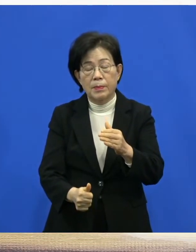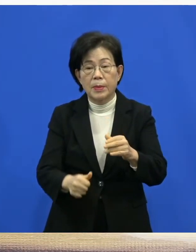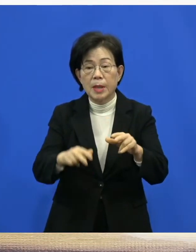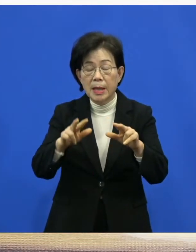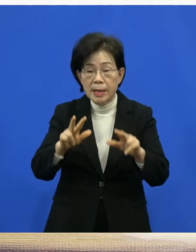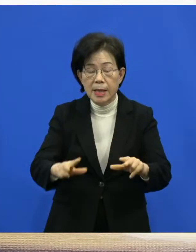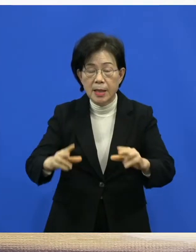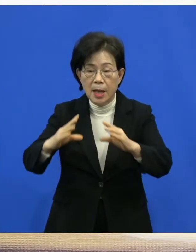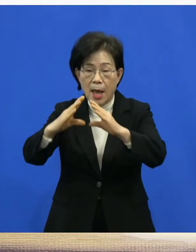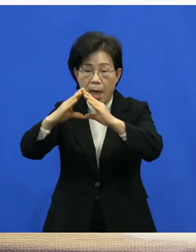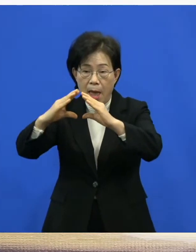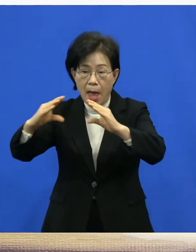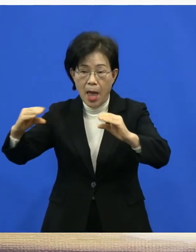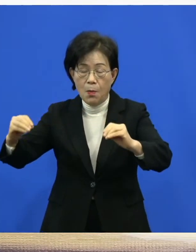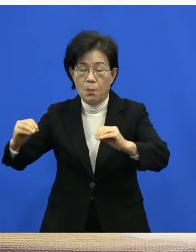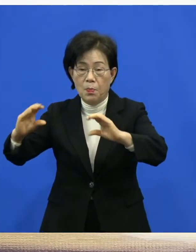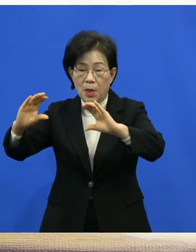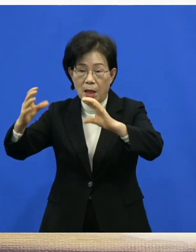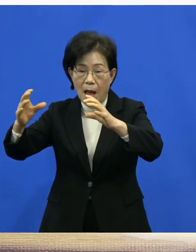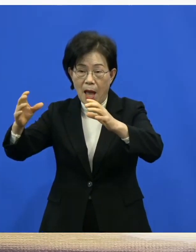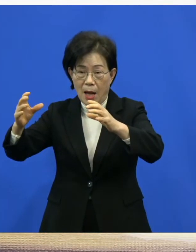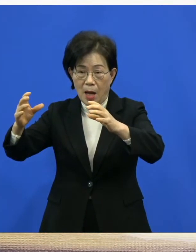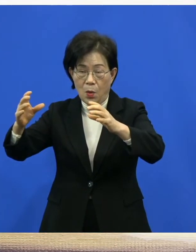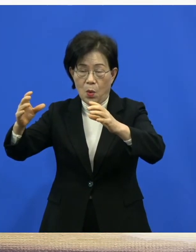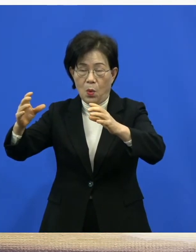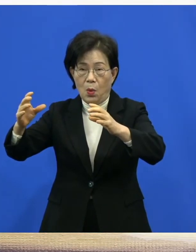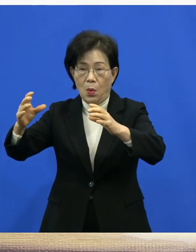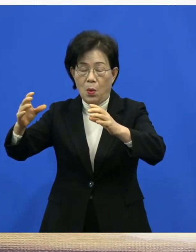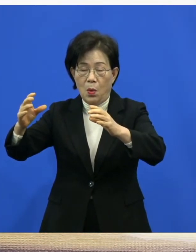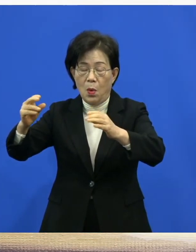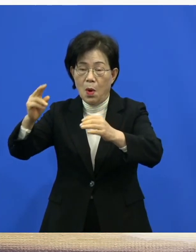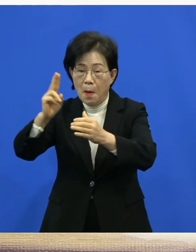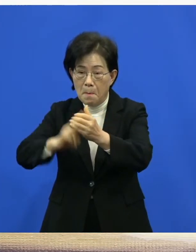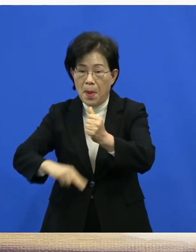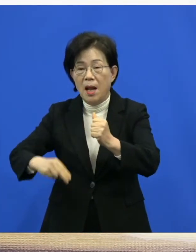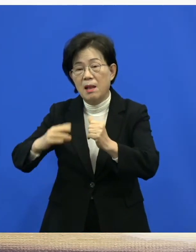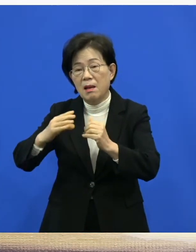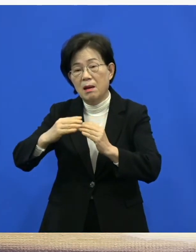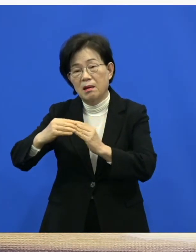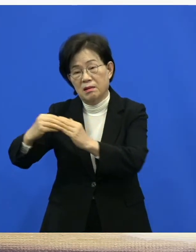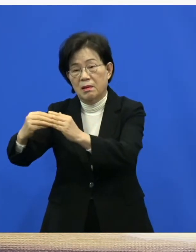이제는 애굽이라는 거대한 웅덩이에 빠진 셈입니다.